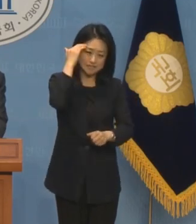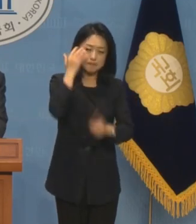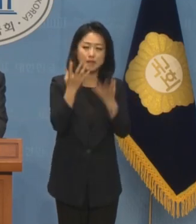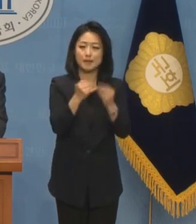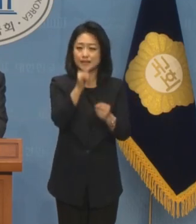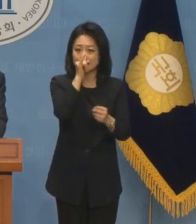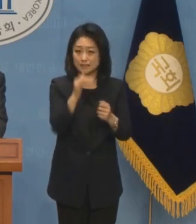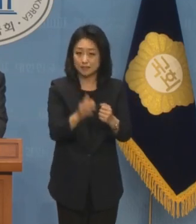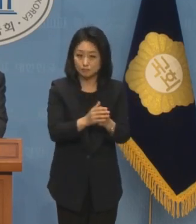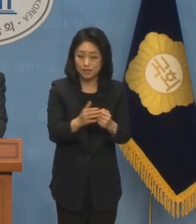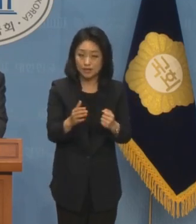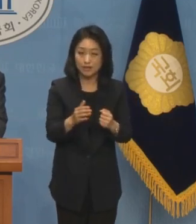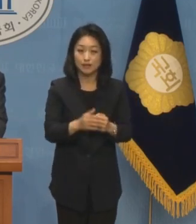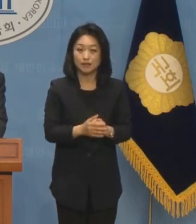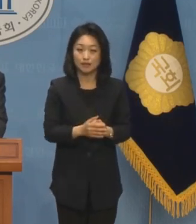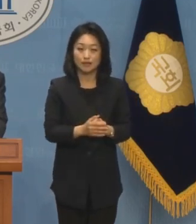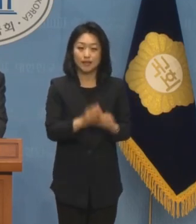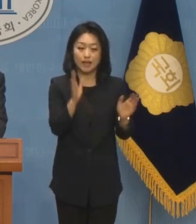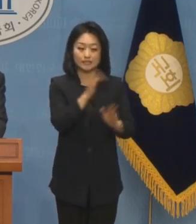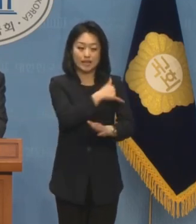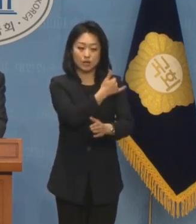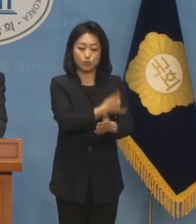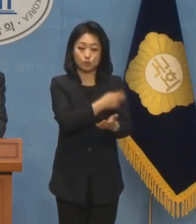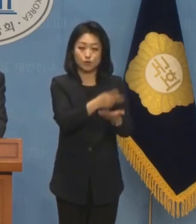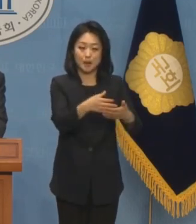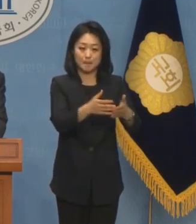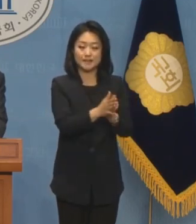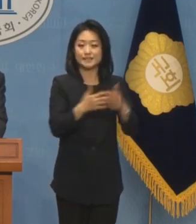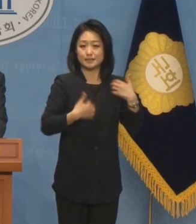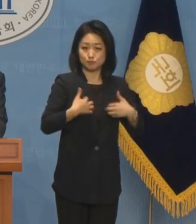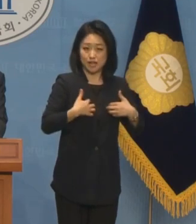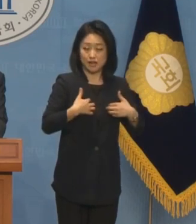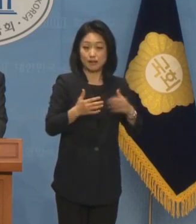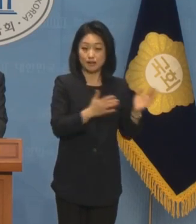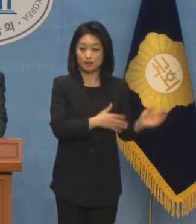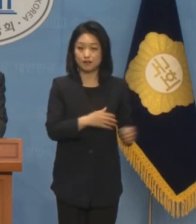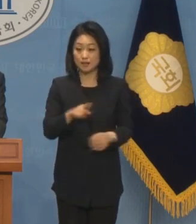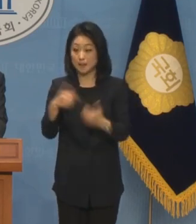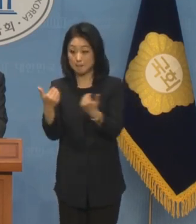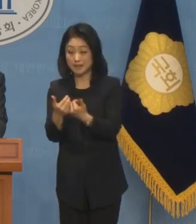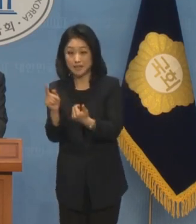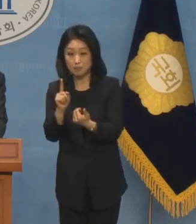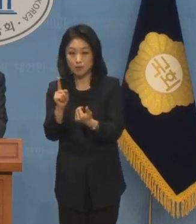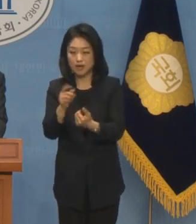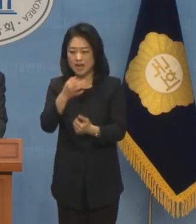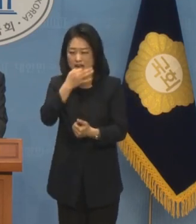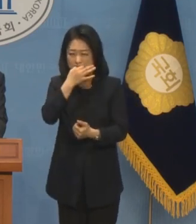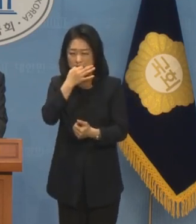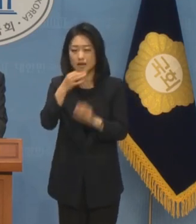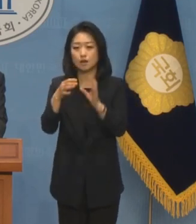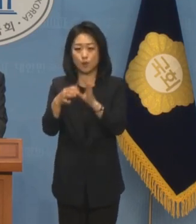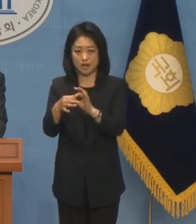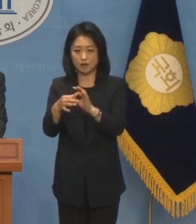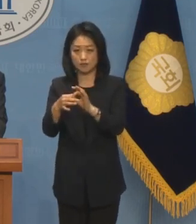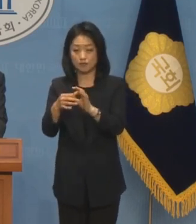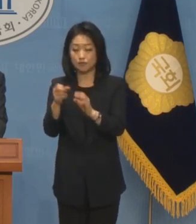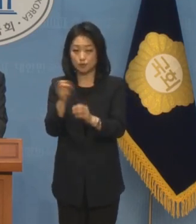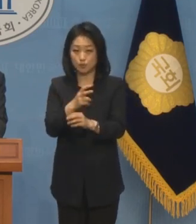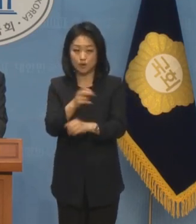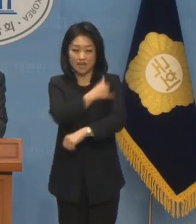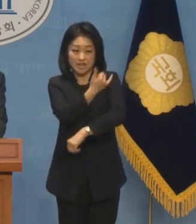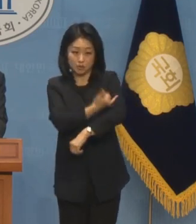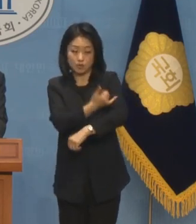되었기에 이번 페지를 반기고 있으며 규탄은적인 권리와 보편적 인권을